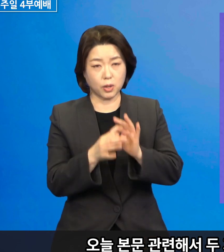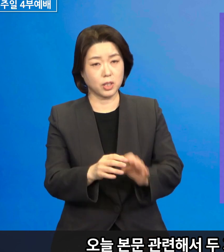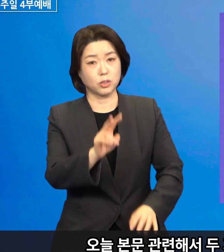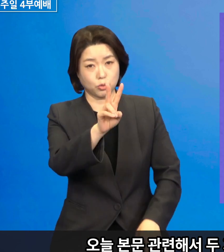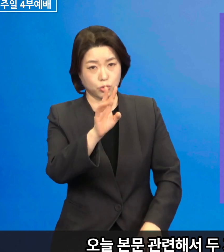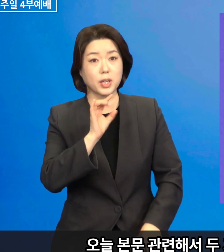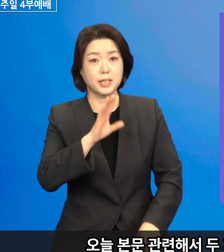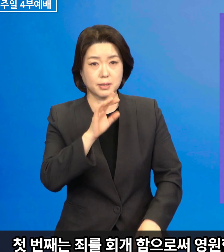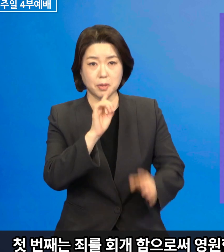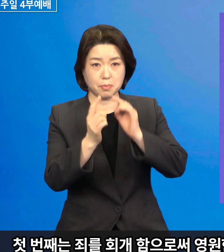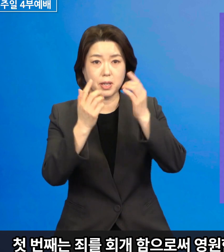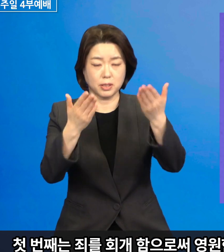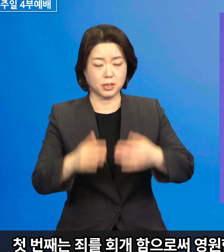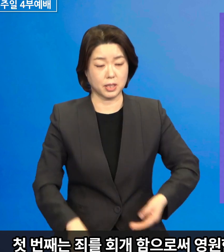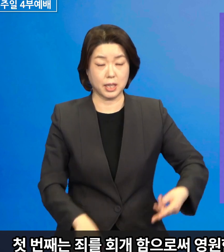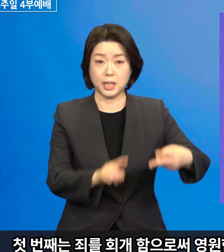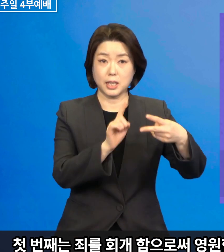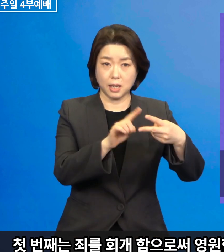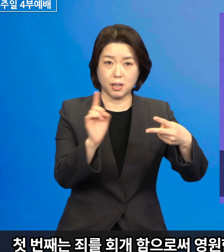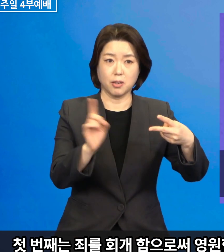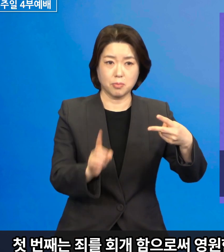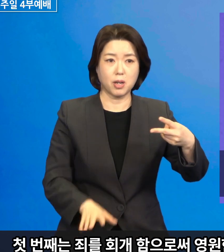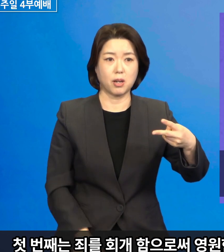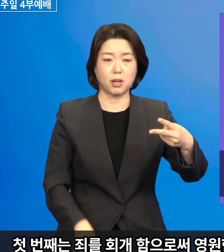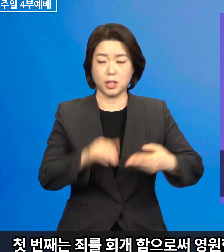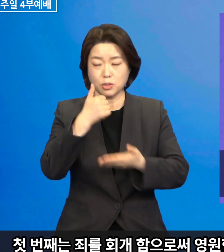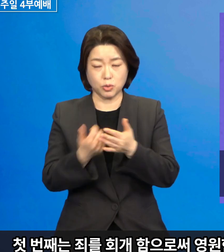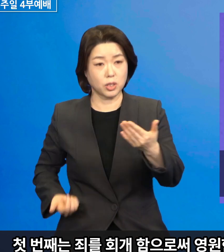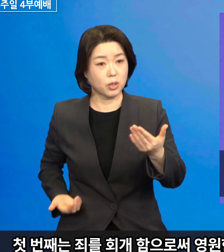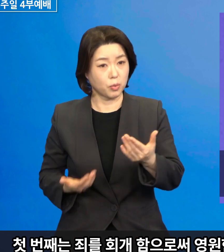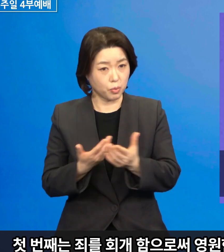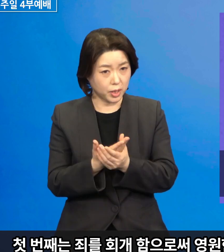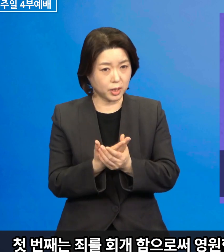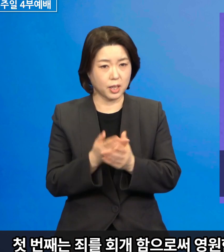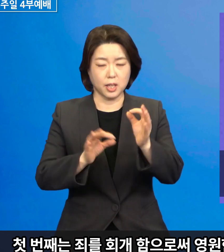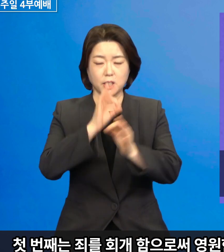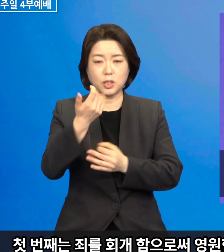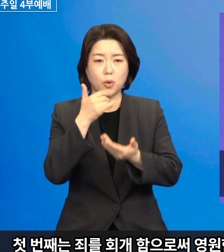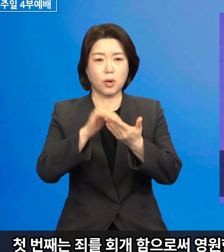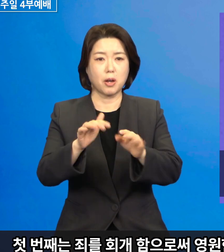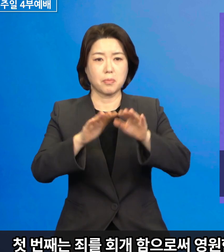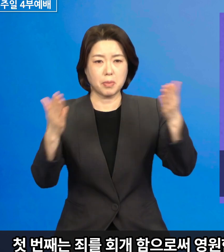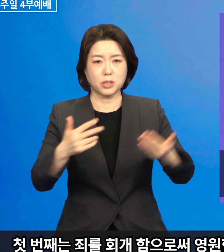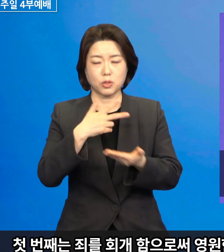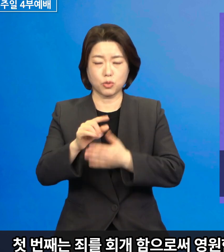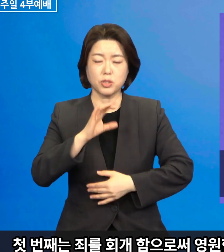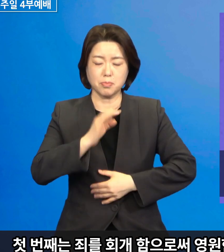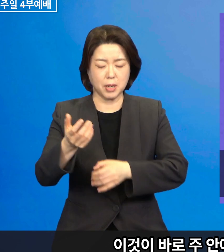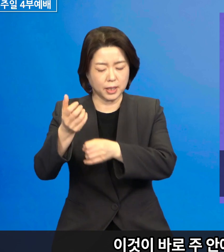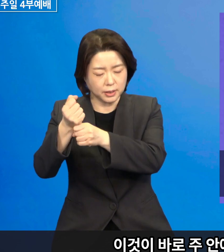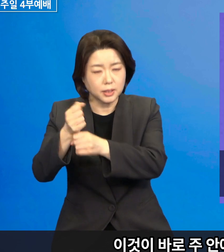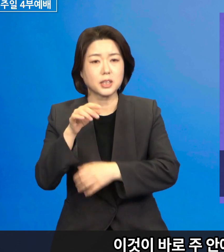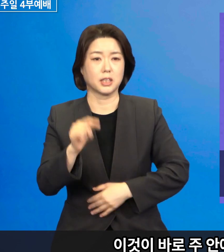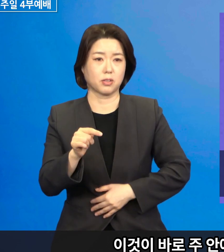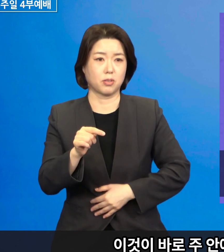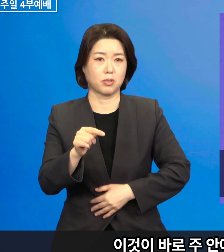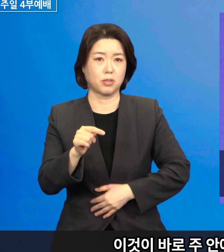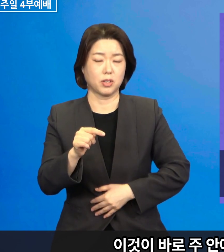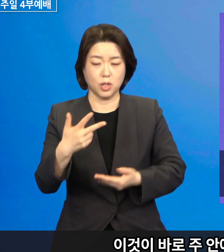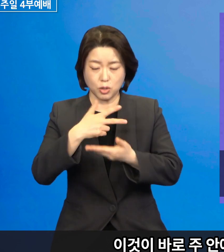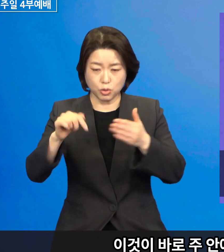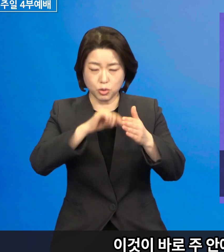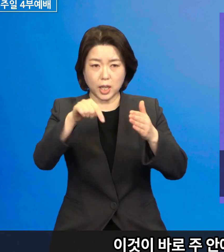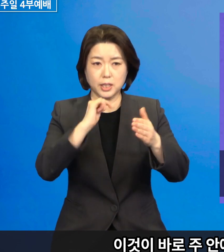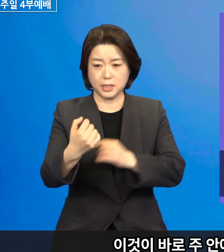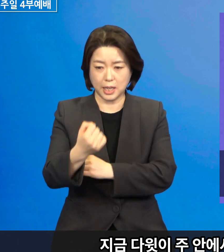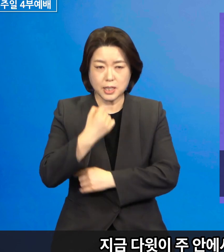가지를 말씀을 드릴 텐데요. 첫 번째는 죄를 회개함으로써 영원한 만석이신 주님만 의지하는 것입니다. 이것이 바로 주